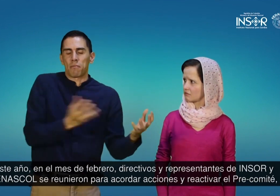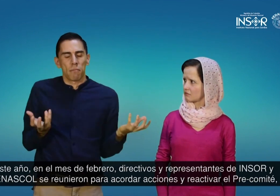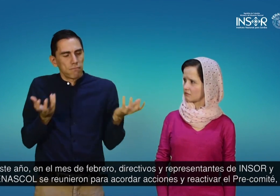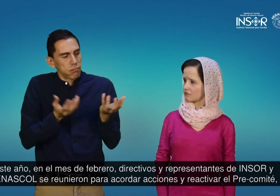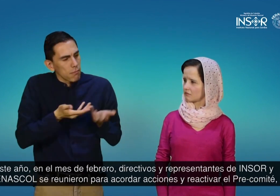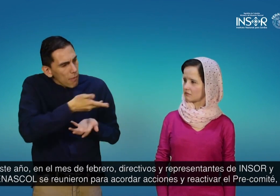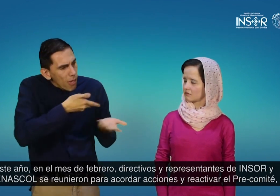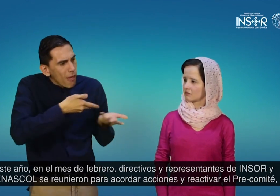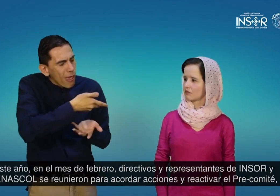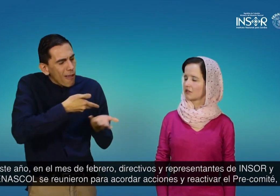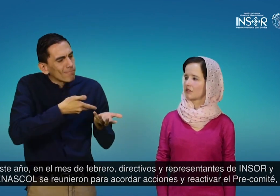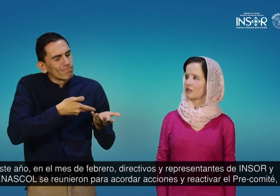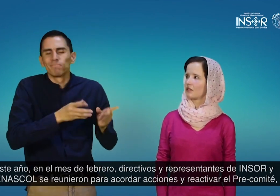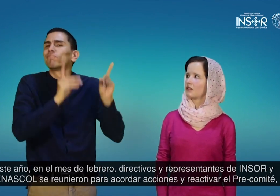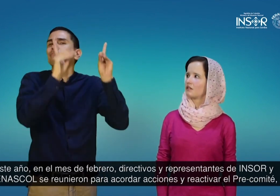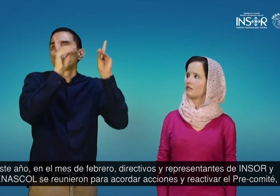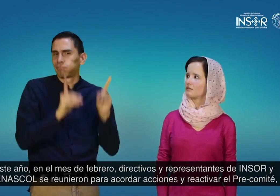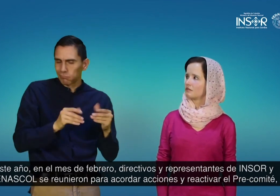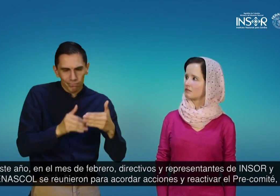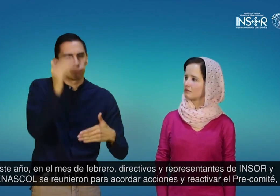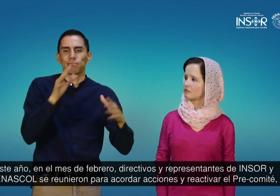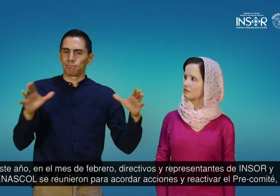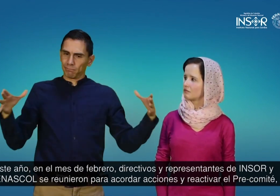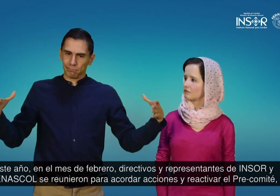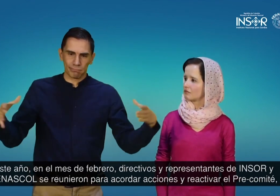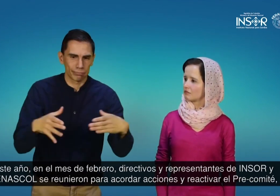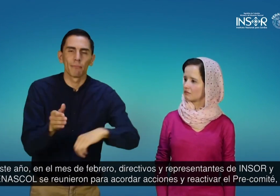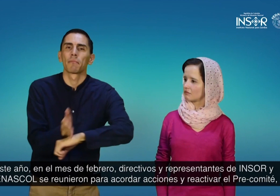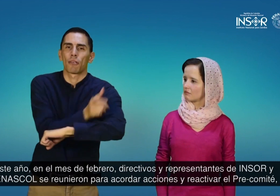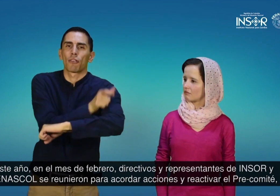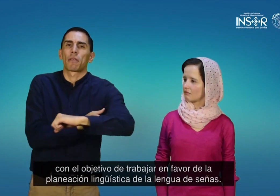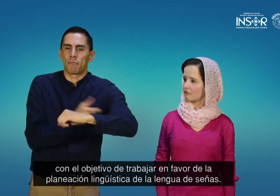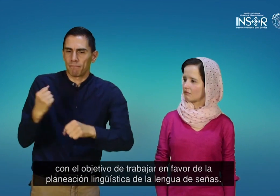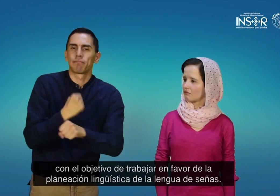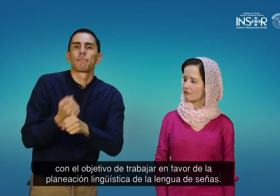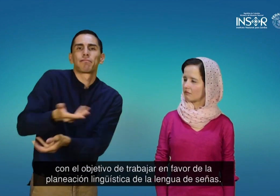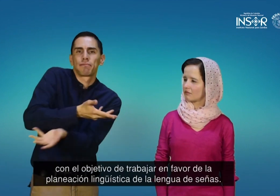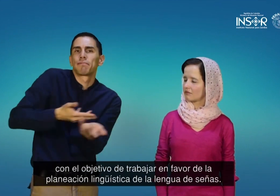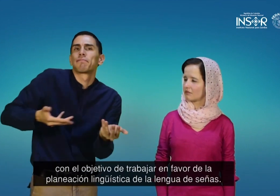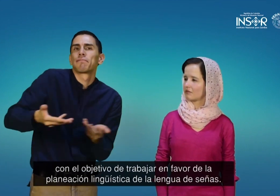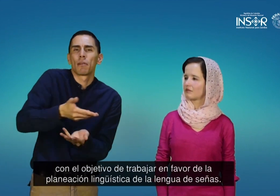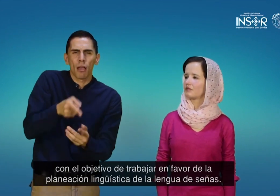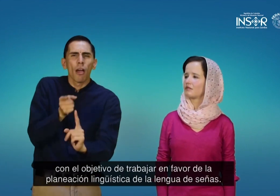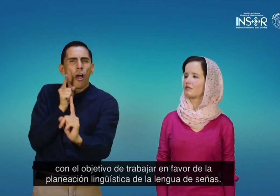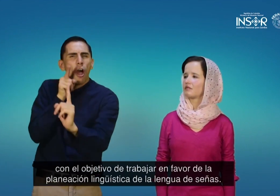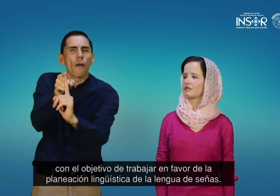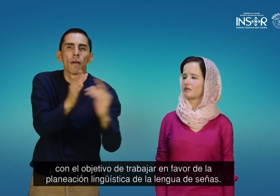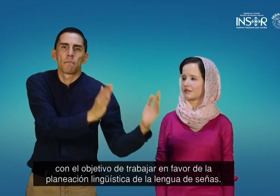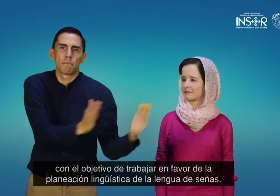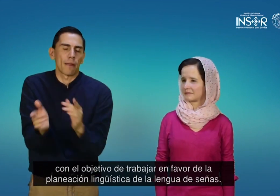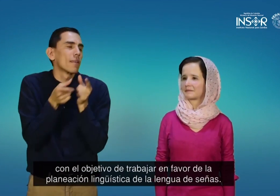acordar acciones y reactivar el Precomité, con el objetivo de trabajar en favor de la planeación lingüística de la